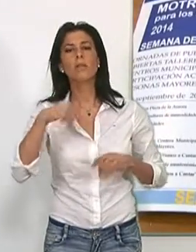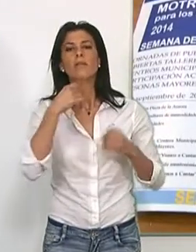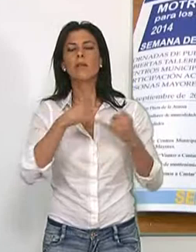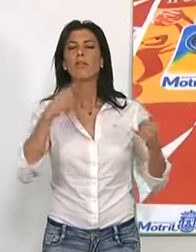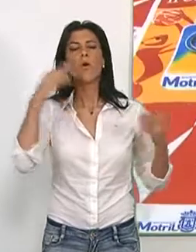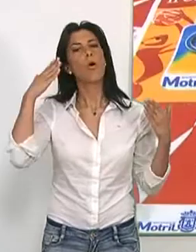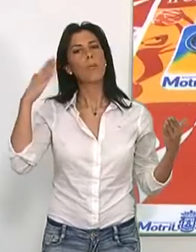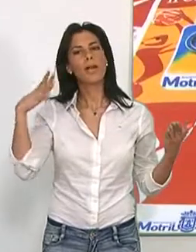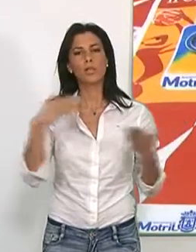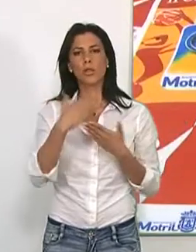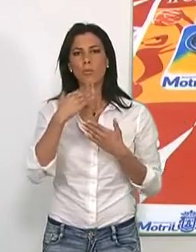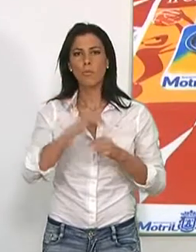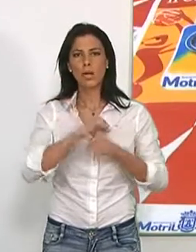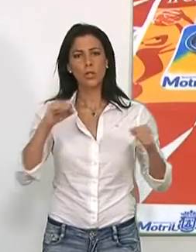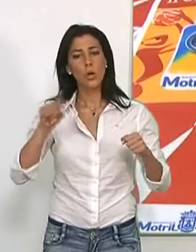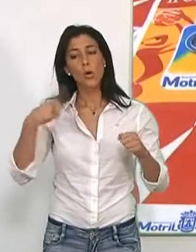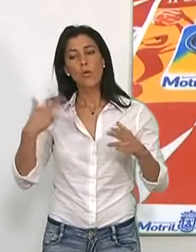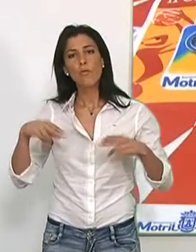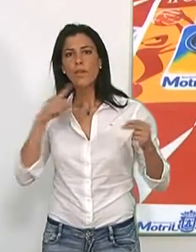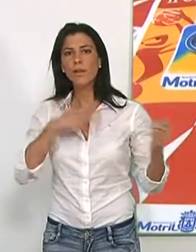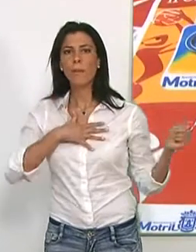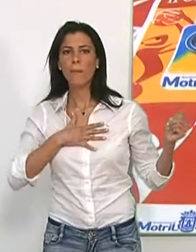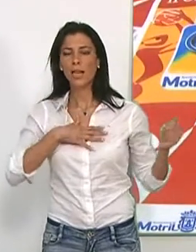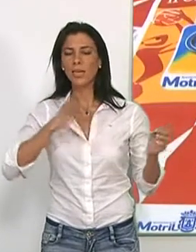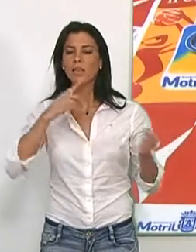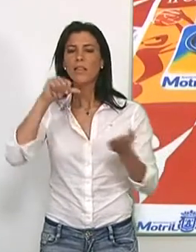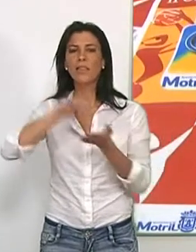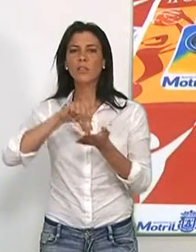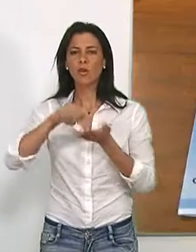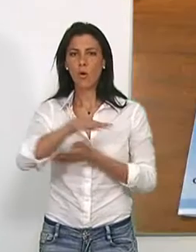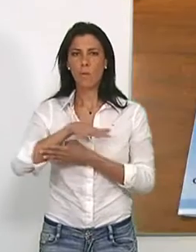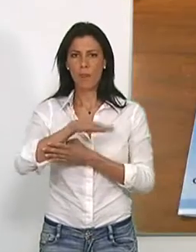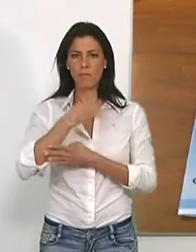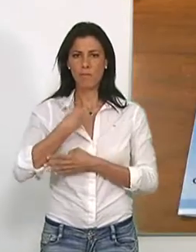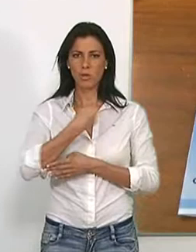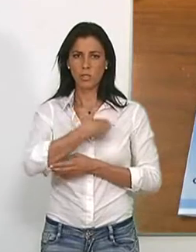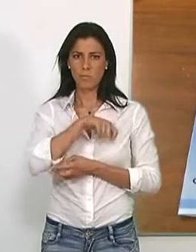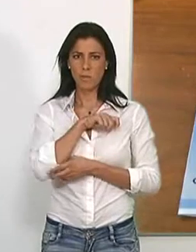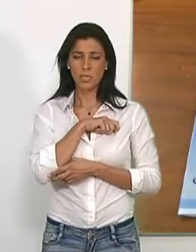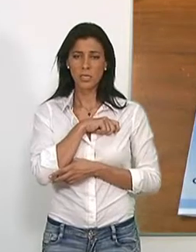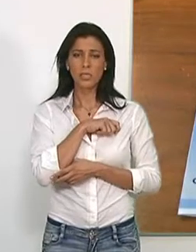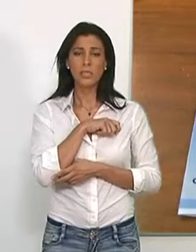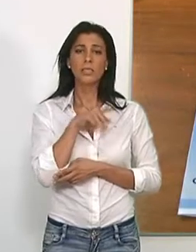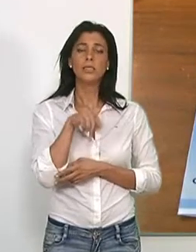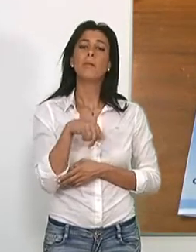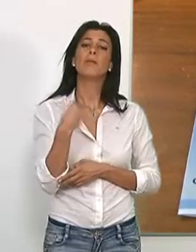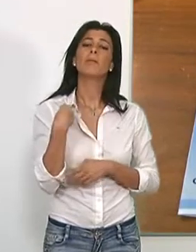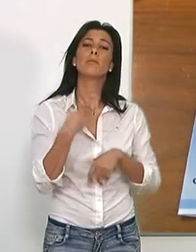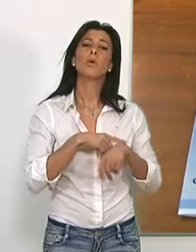de un acto homenaje a los mayores que concluirá con un baile en el centro de la plaza de España de igual manera llevar a cabo